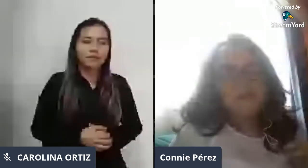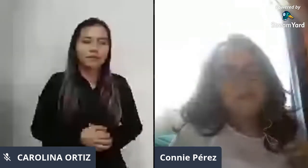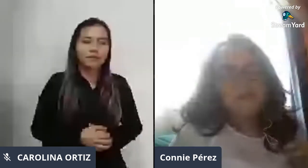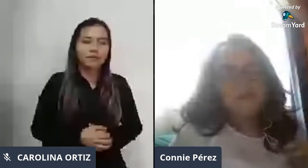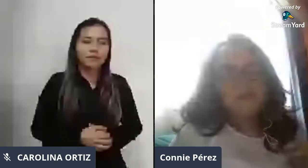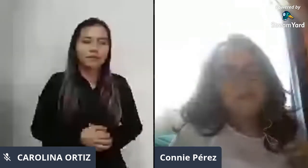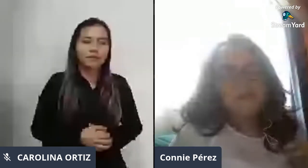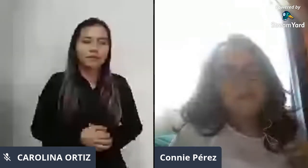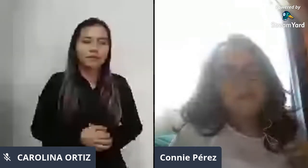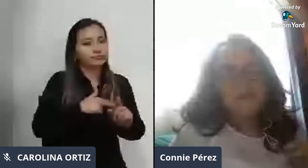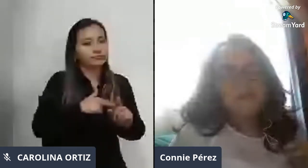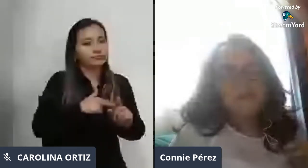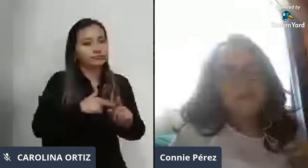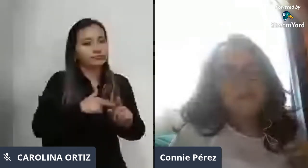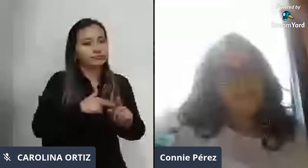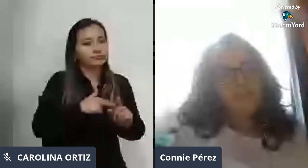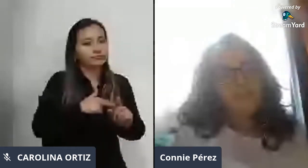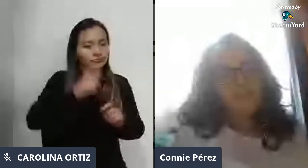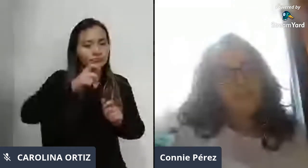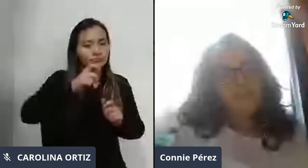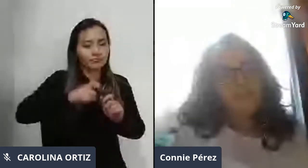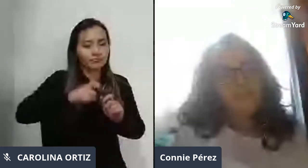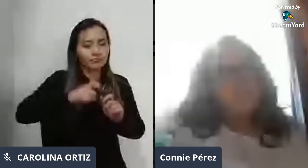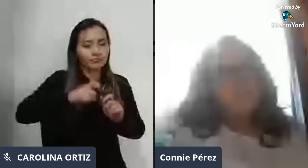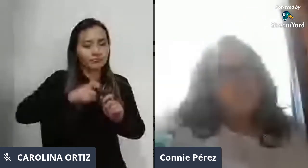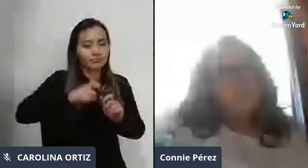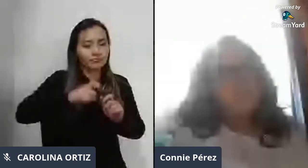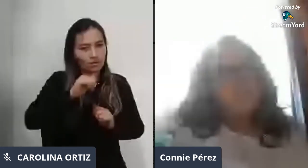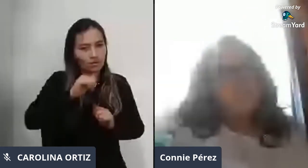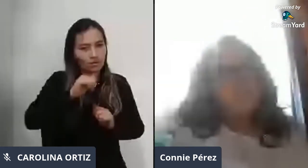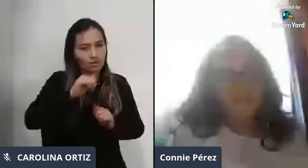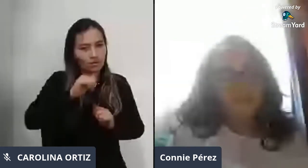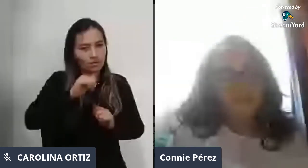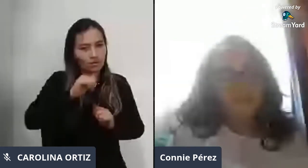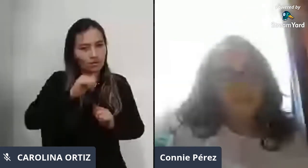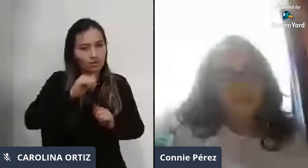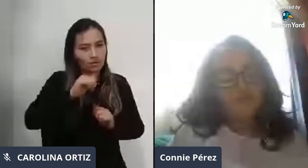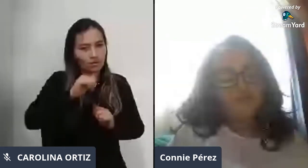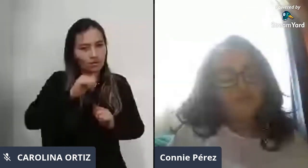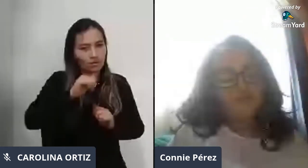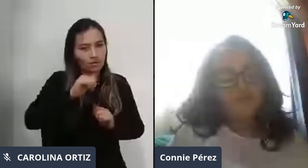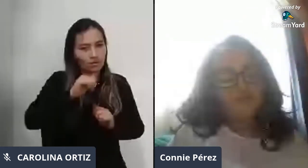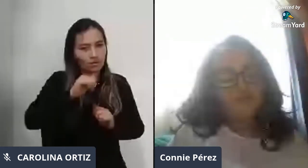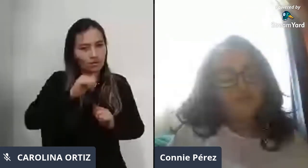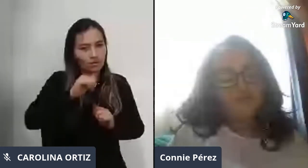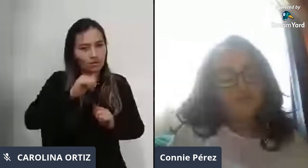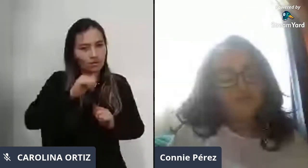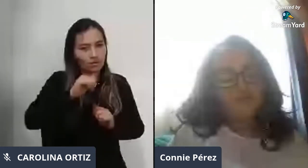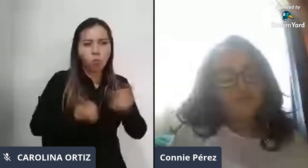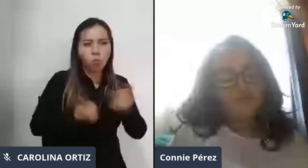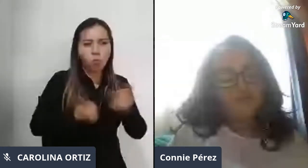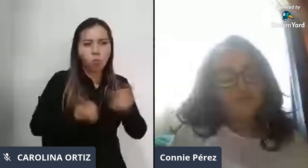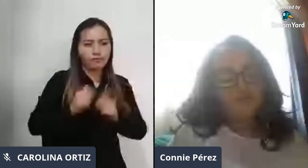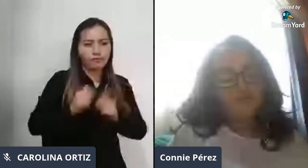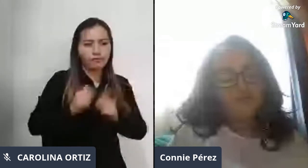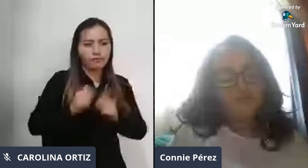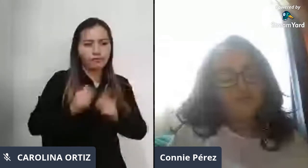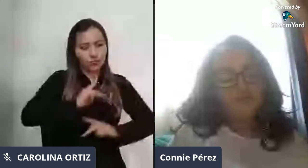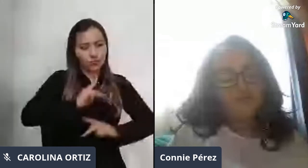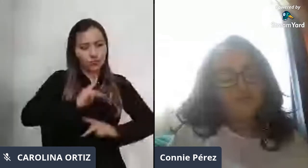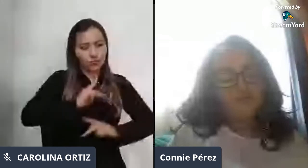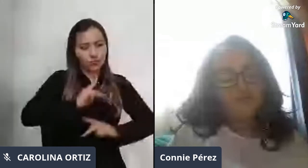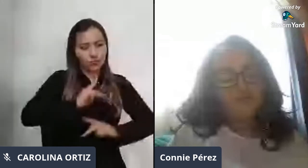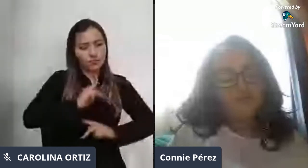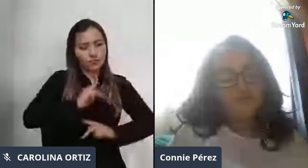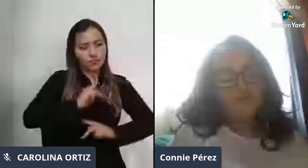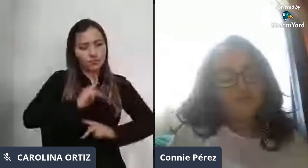de derechos. Entre esos derechos está el derecho a la autonomía, a lo que tiene